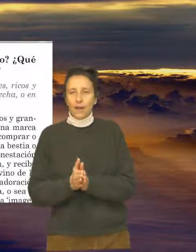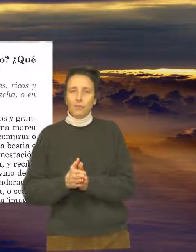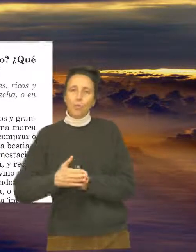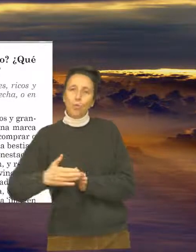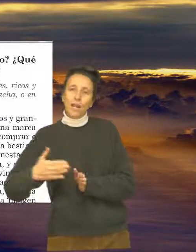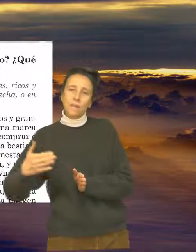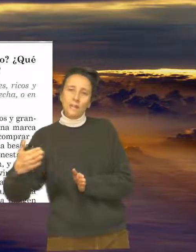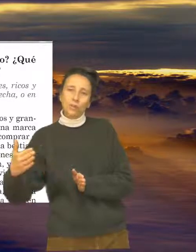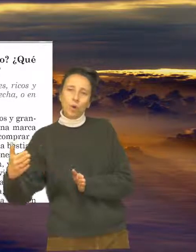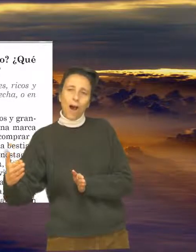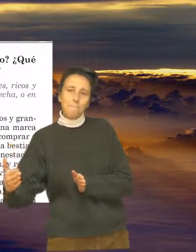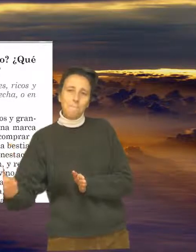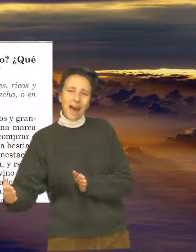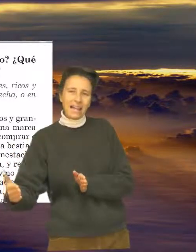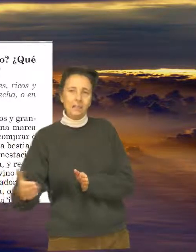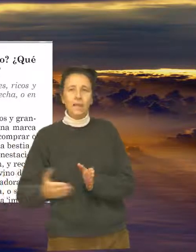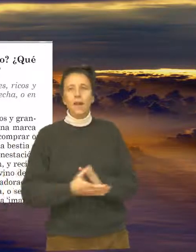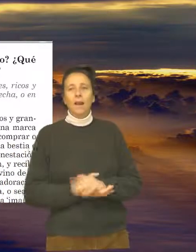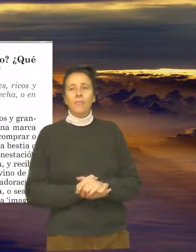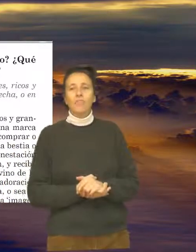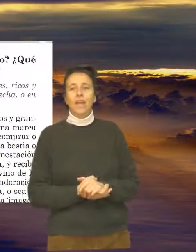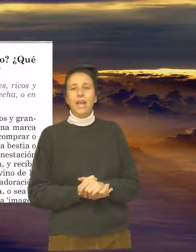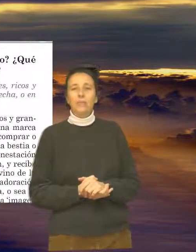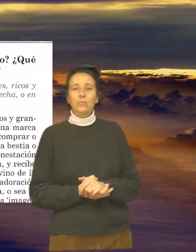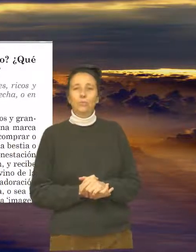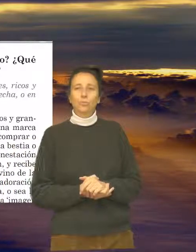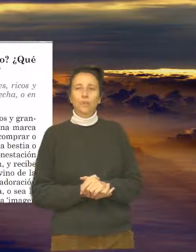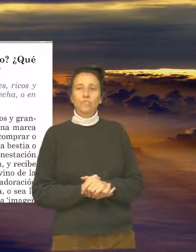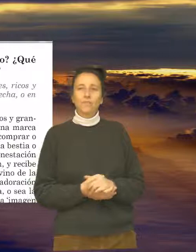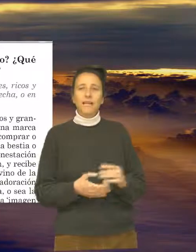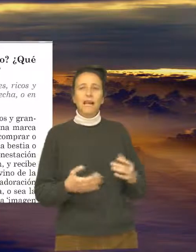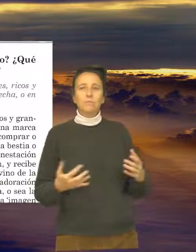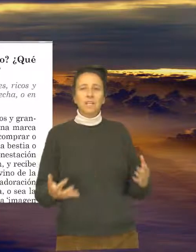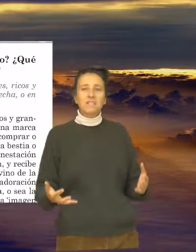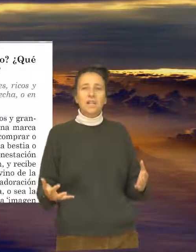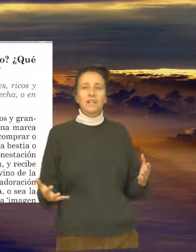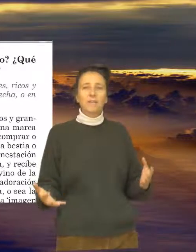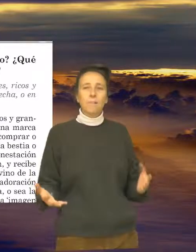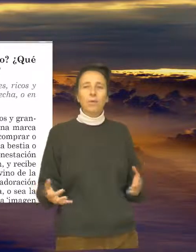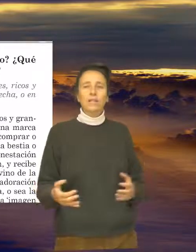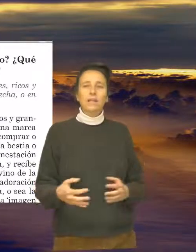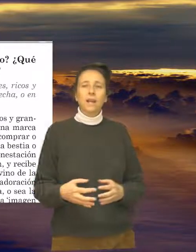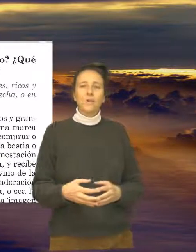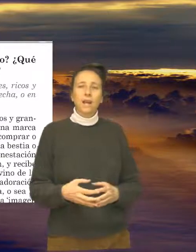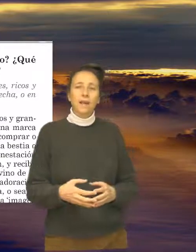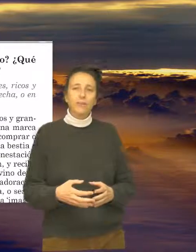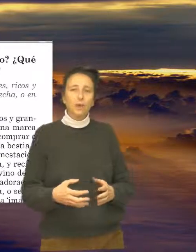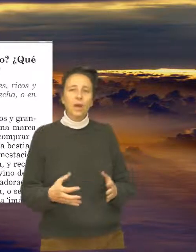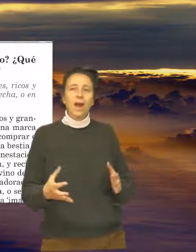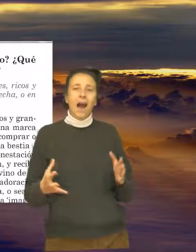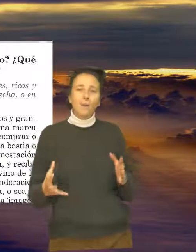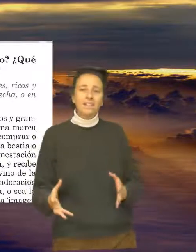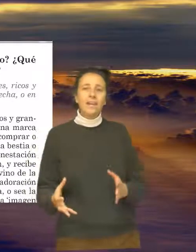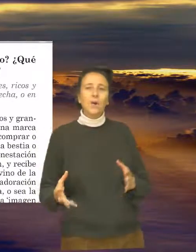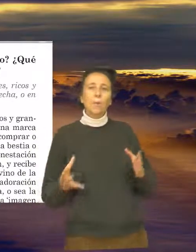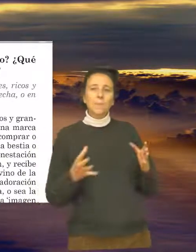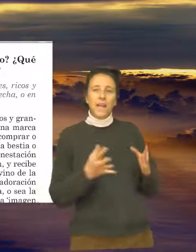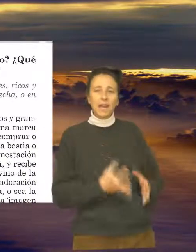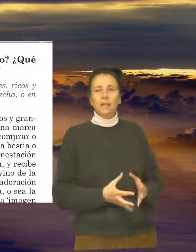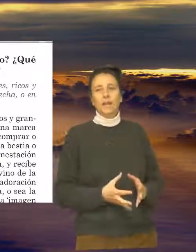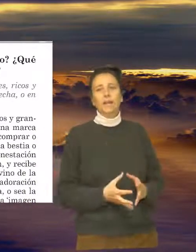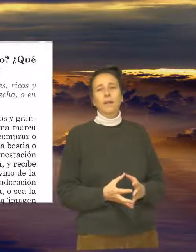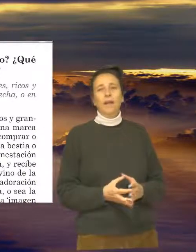eran considerados un elemento aparte de la estructura civil, administrativa y política de una nación, ahora